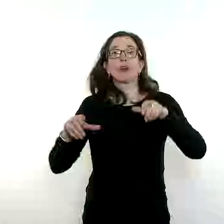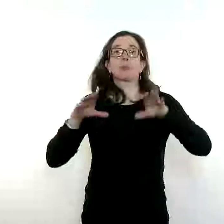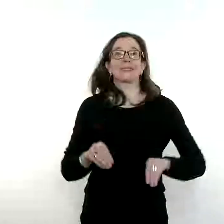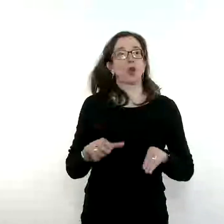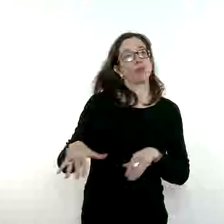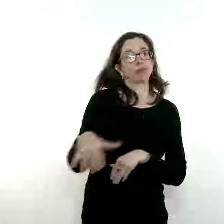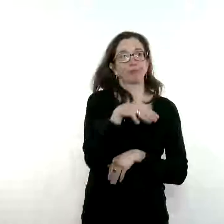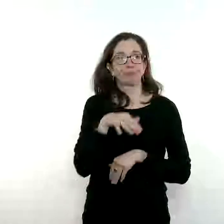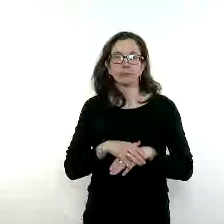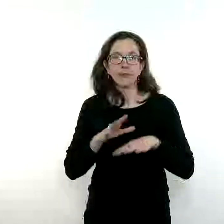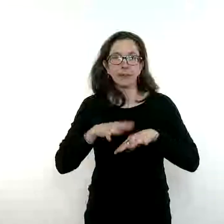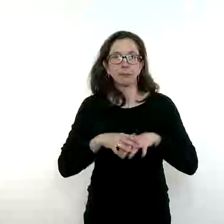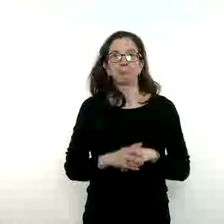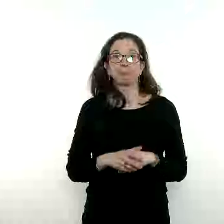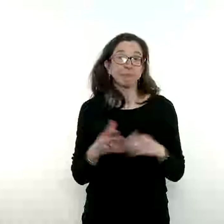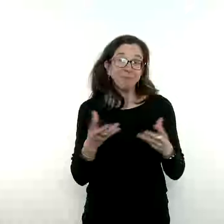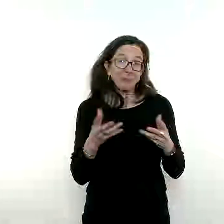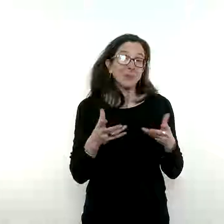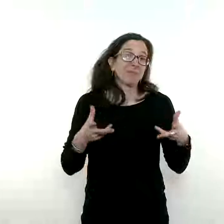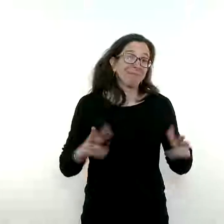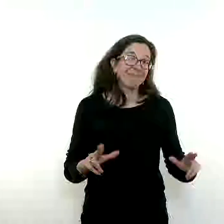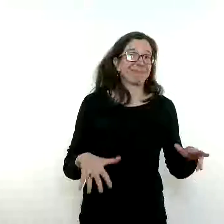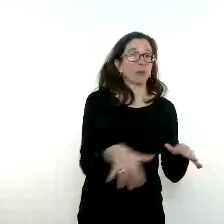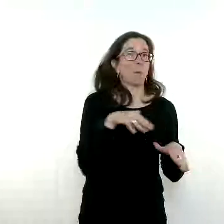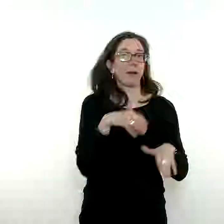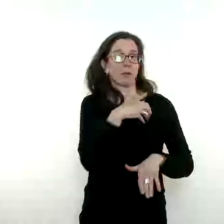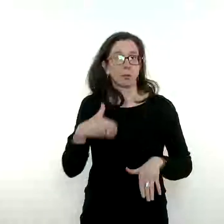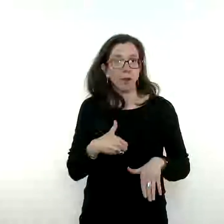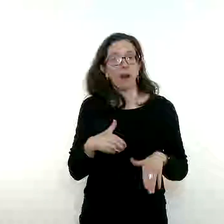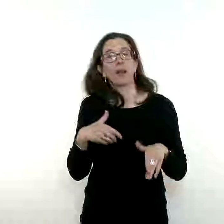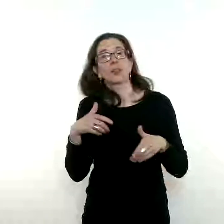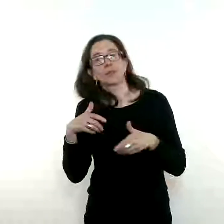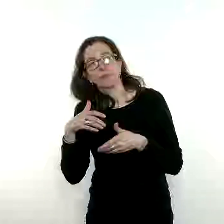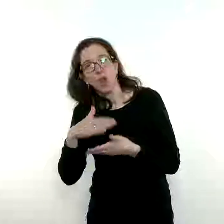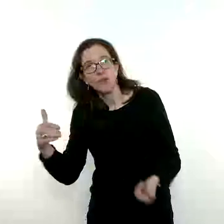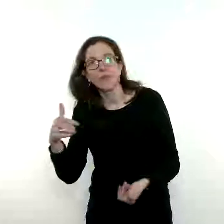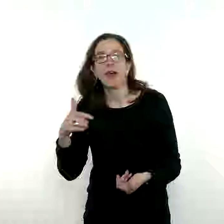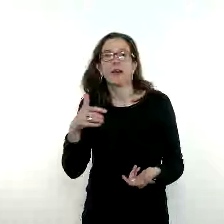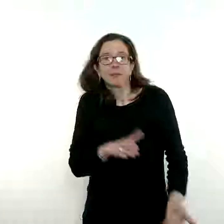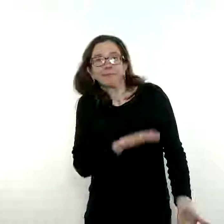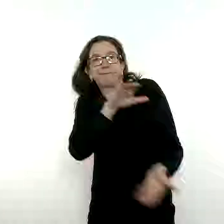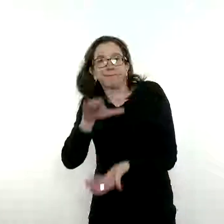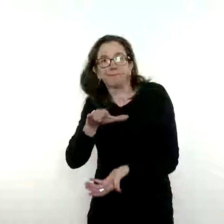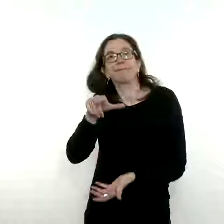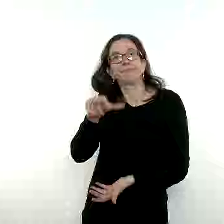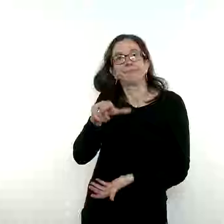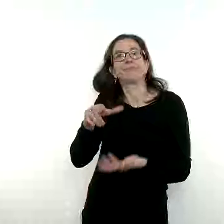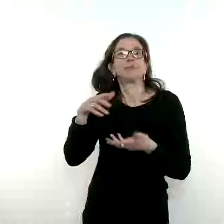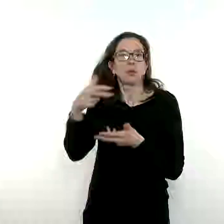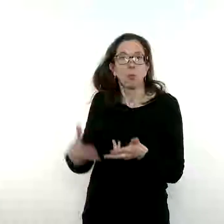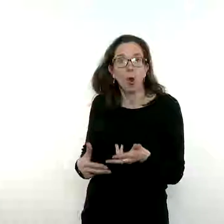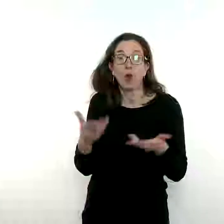En fait, c'est l'intégration dans le domaine communal, puis le transfert à la métropole qui a depuis la compétence voirie de la rue du Docteur